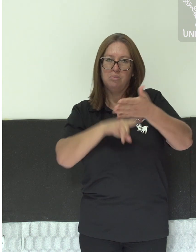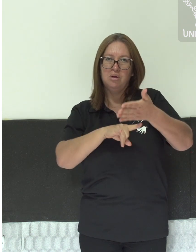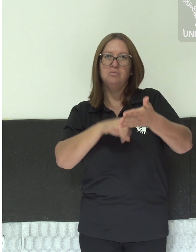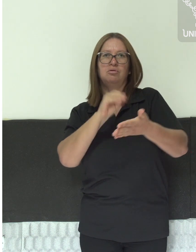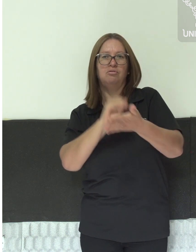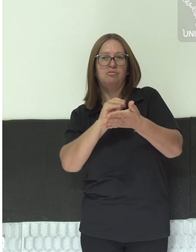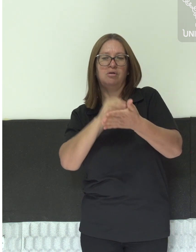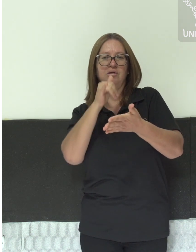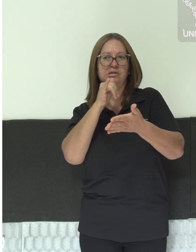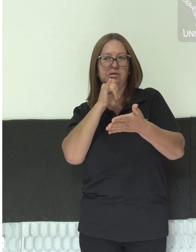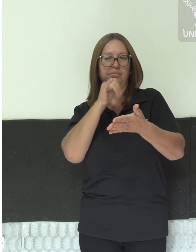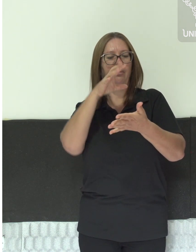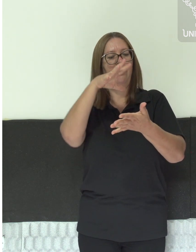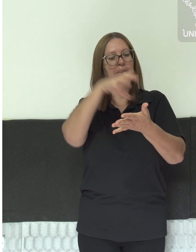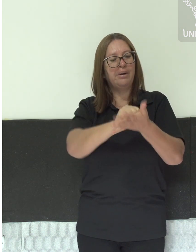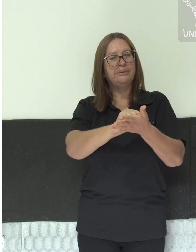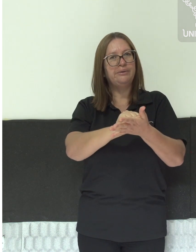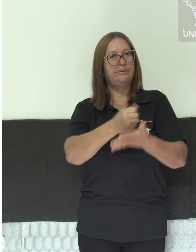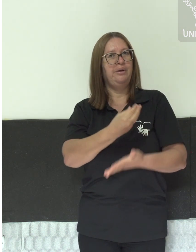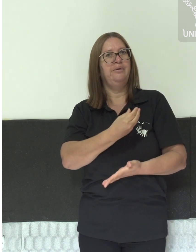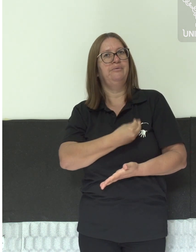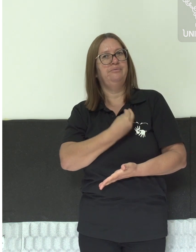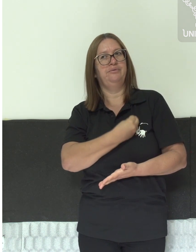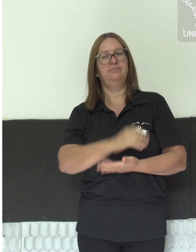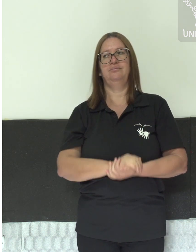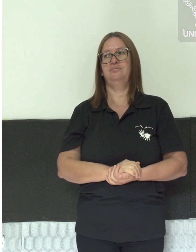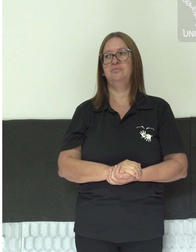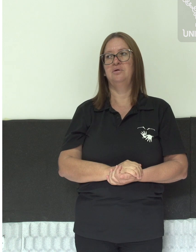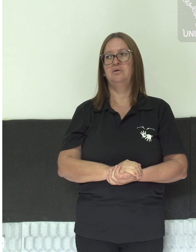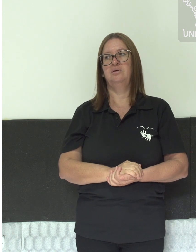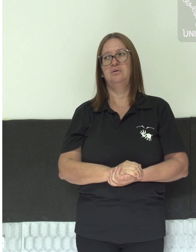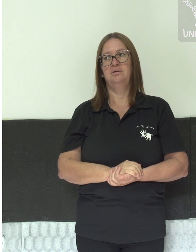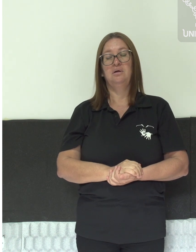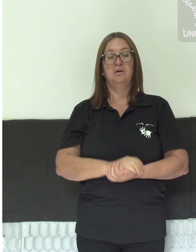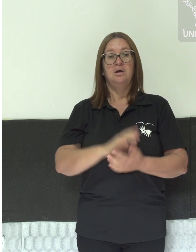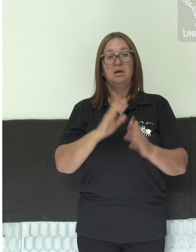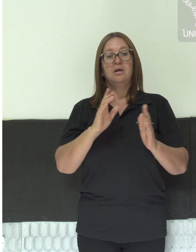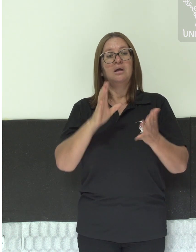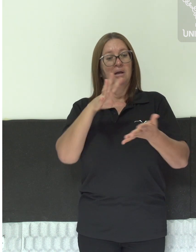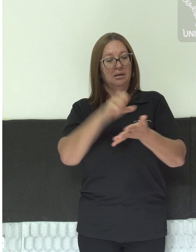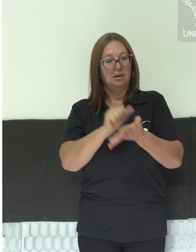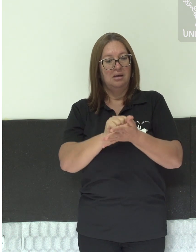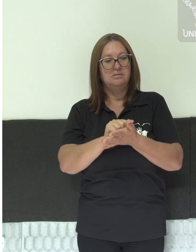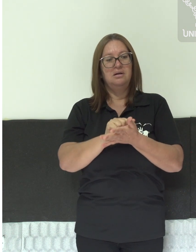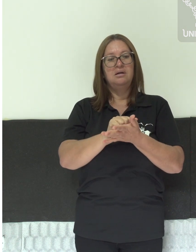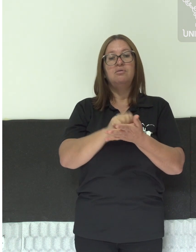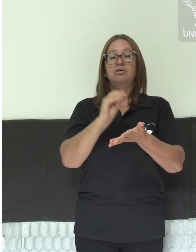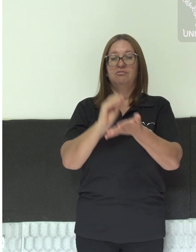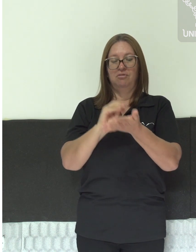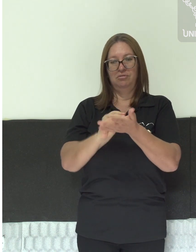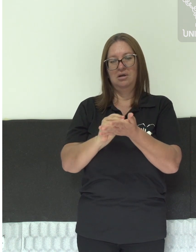faltante no ato da matrícula presencial, ocasião em que será cadastrada pendências no